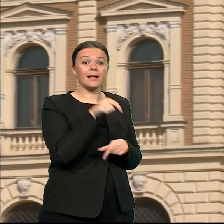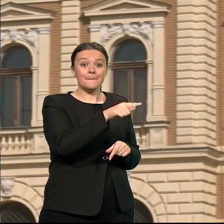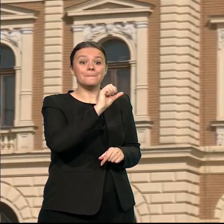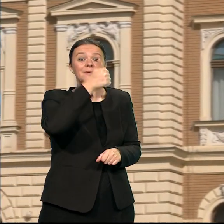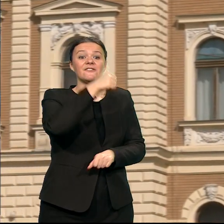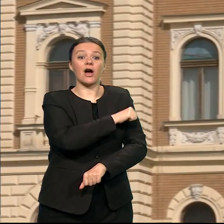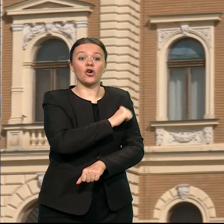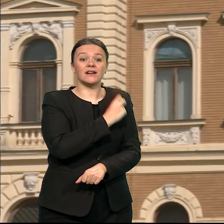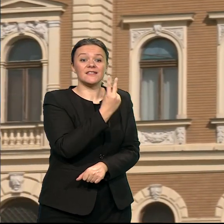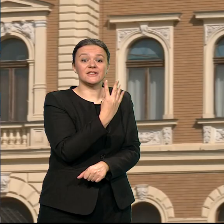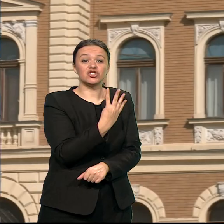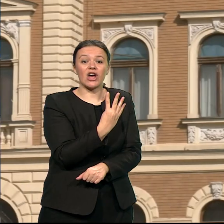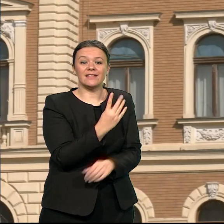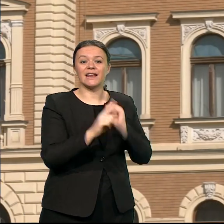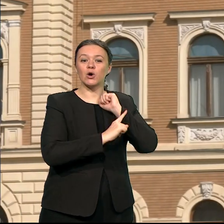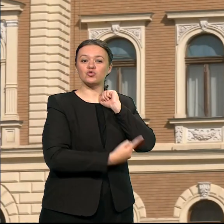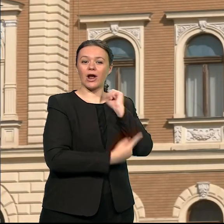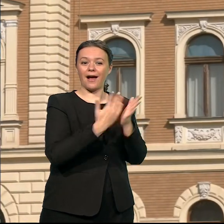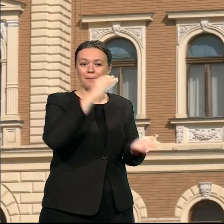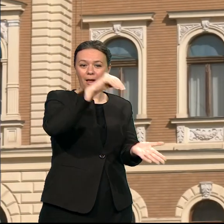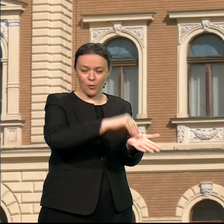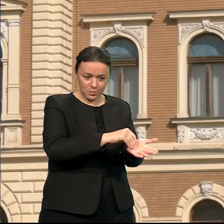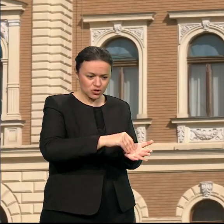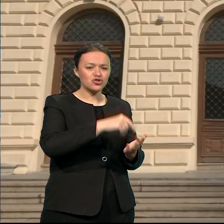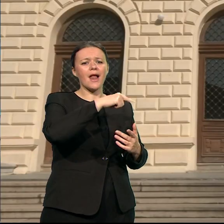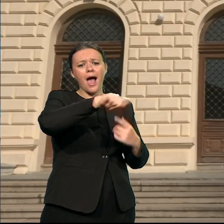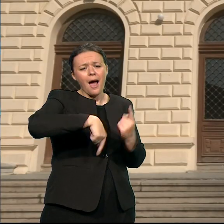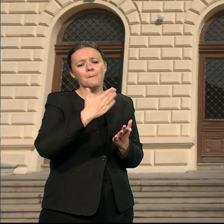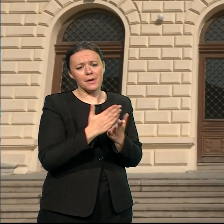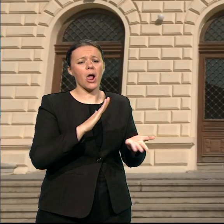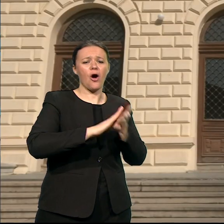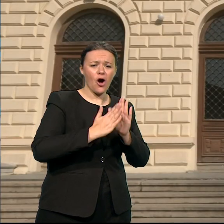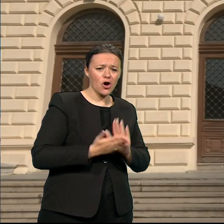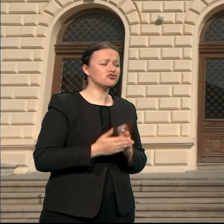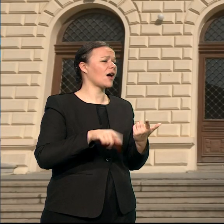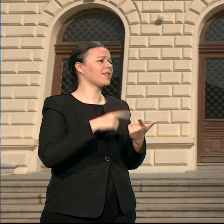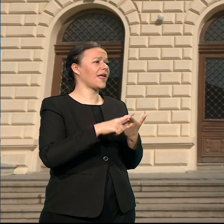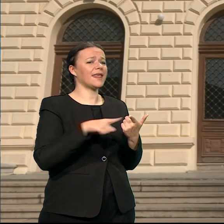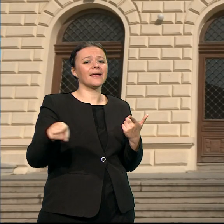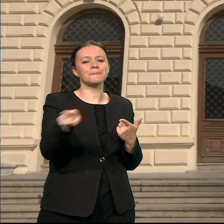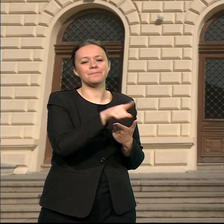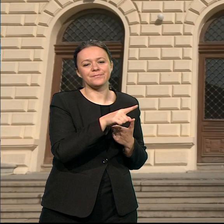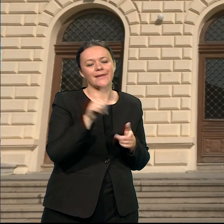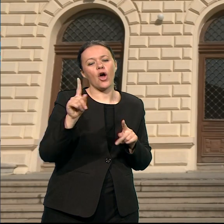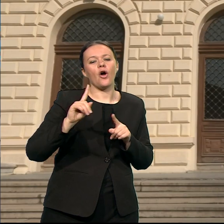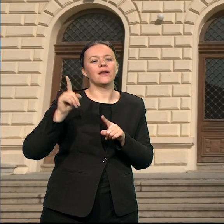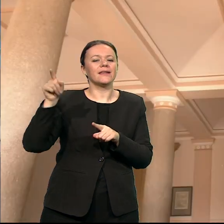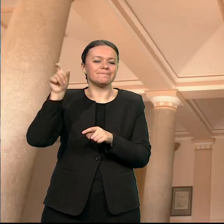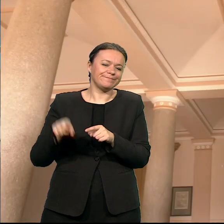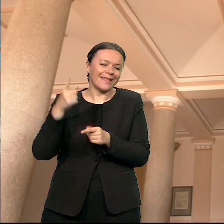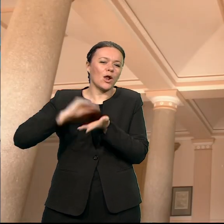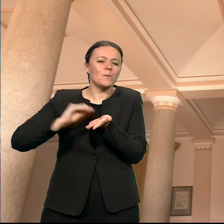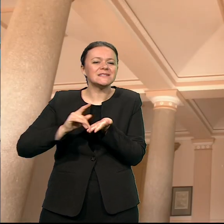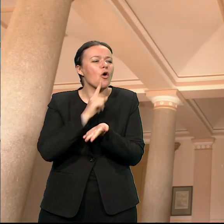učenika su upisala ovu školu, među njima bilo je i oženjenih i bezbradih, kako tamo opisuje prota